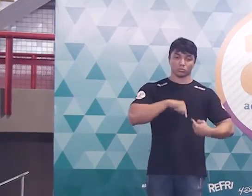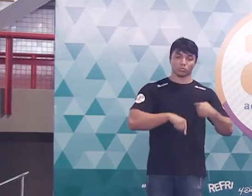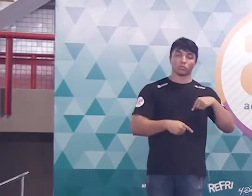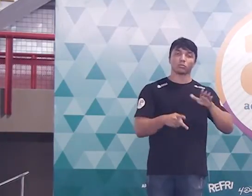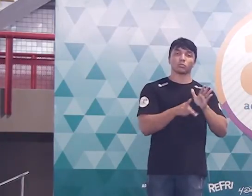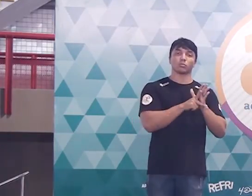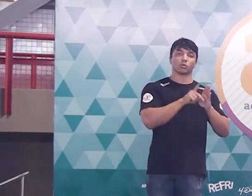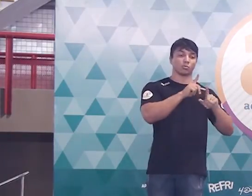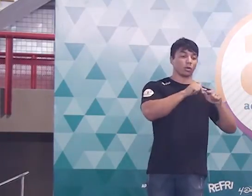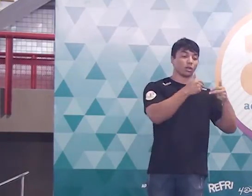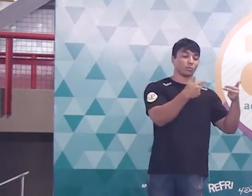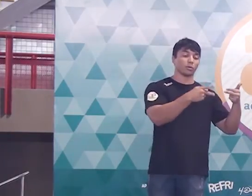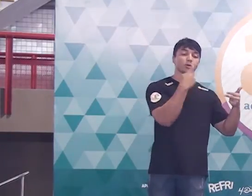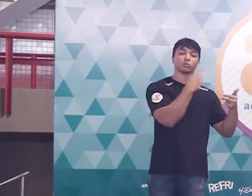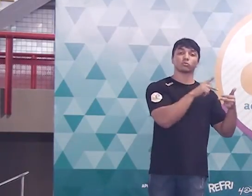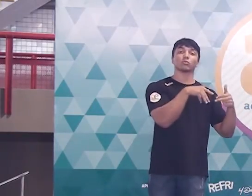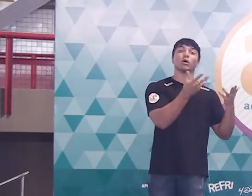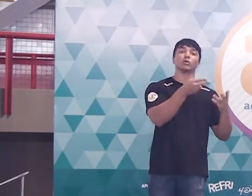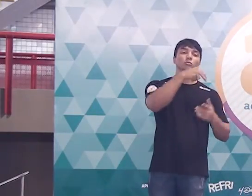Qual é o elemento?